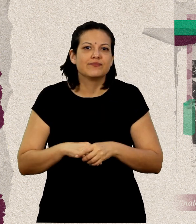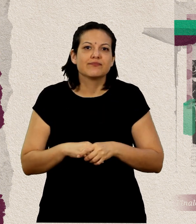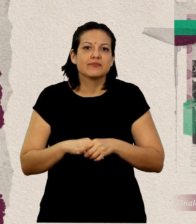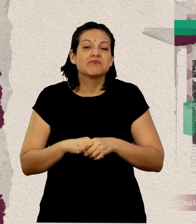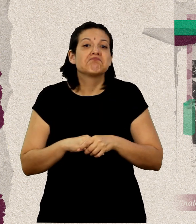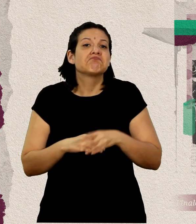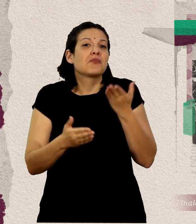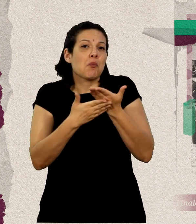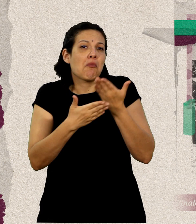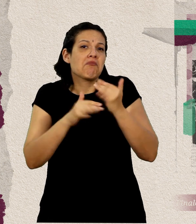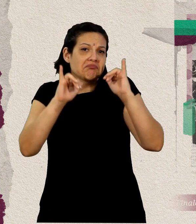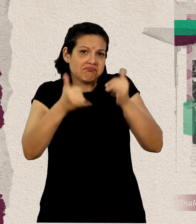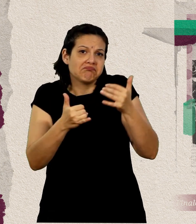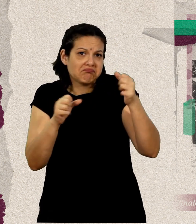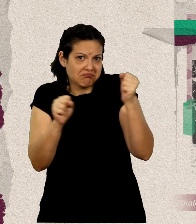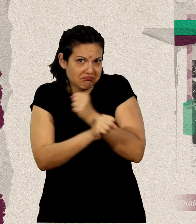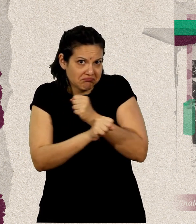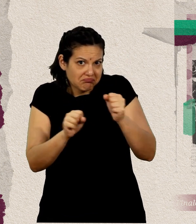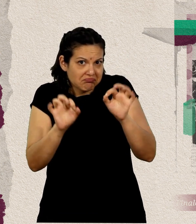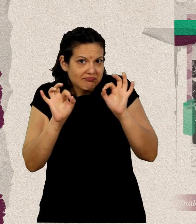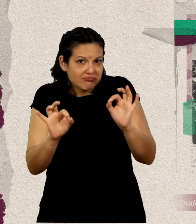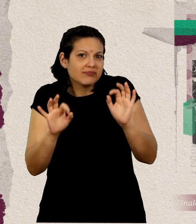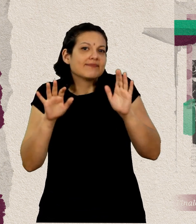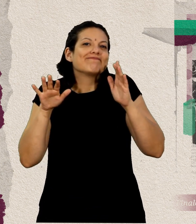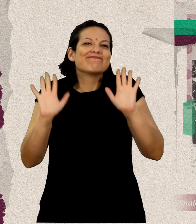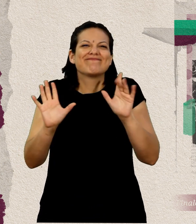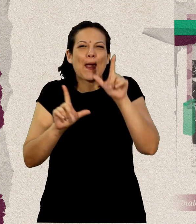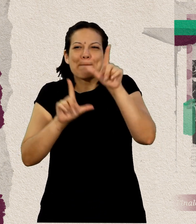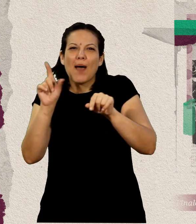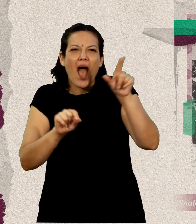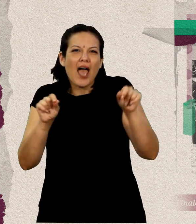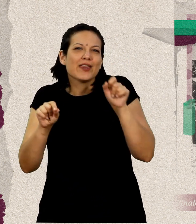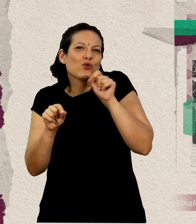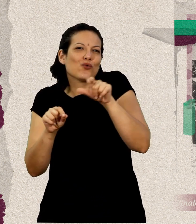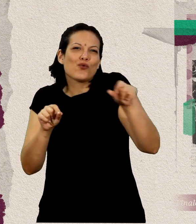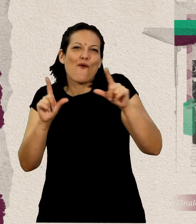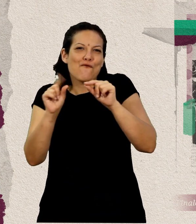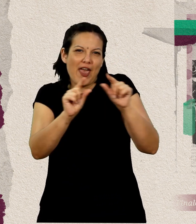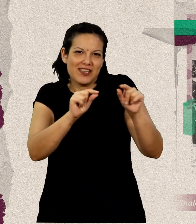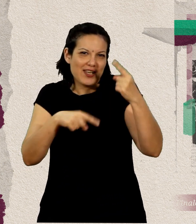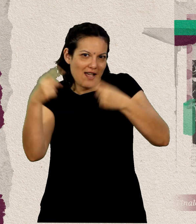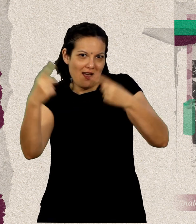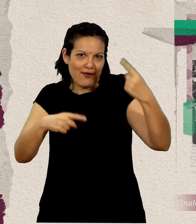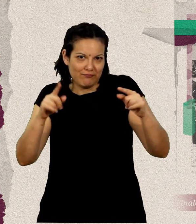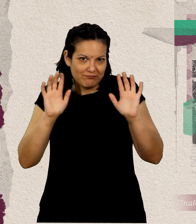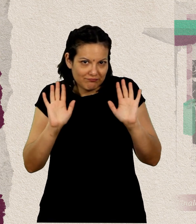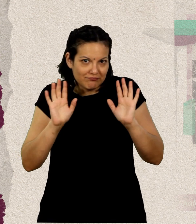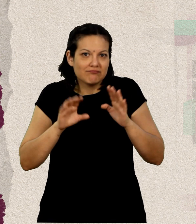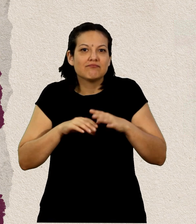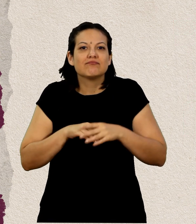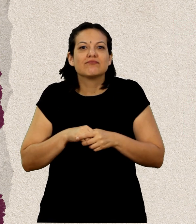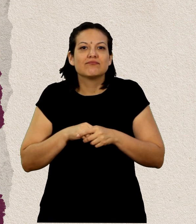Si bien esta propuesta fue aprobada, cada país seguiría conmemorando este día en diferentes